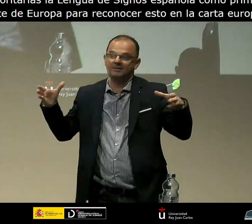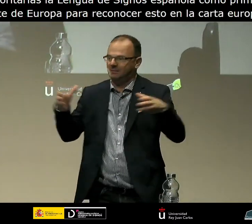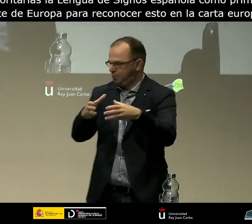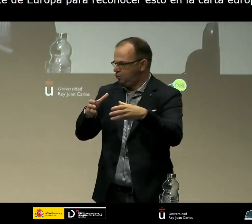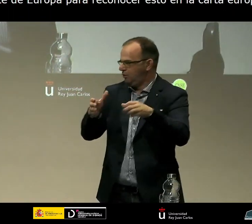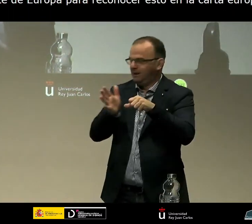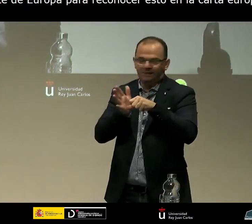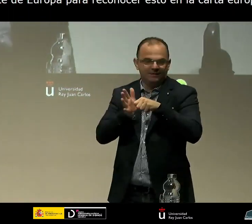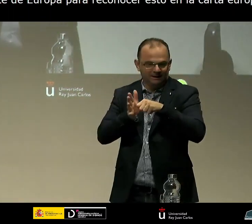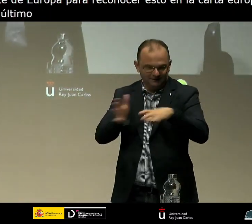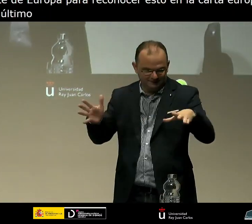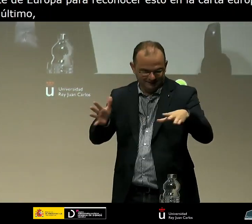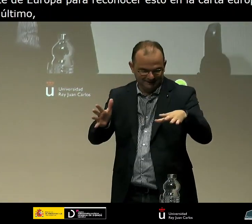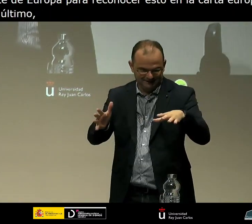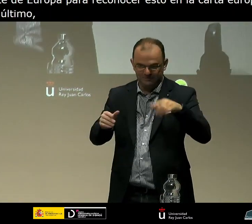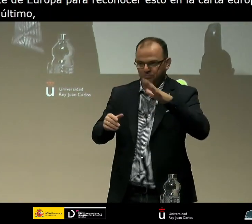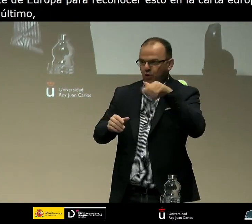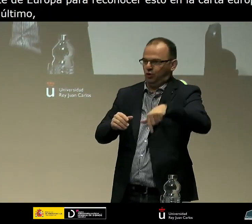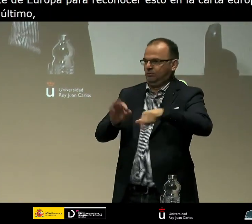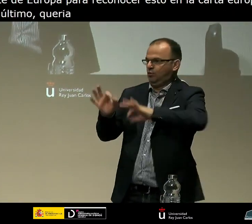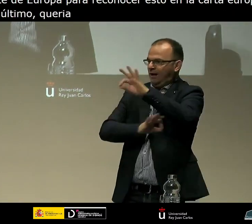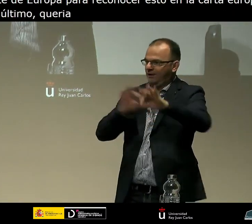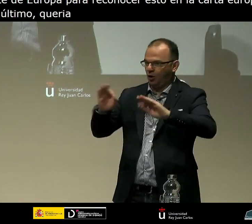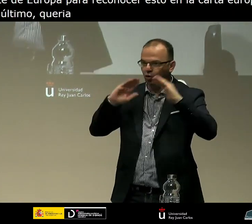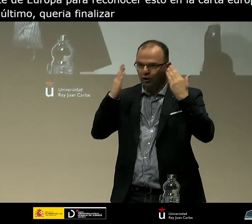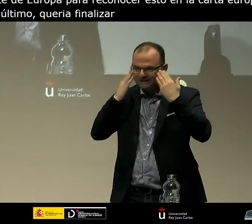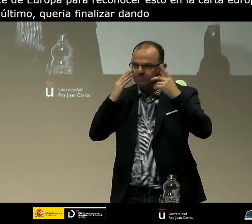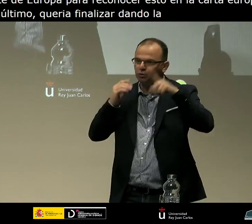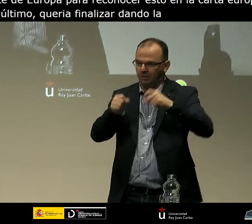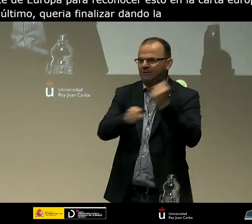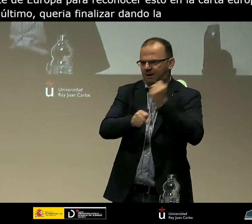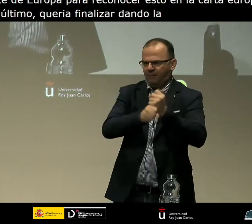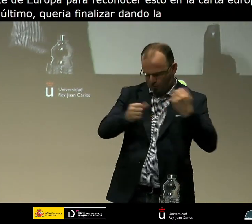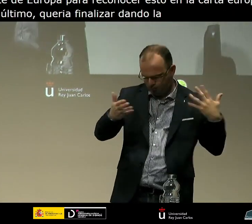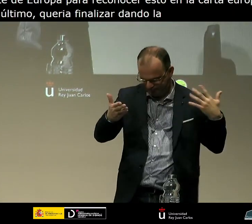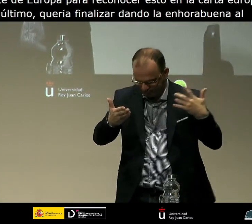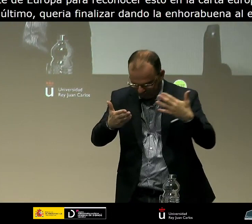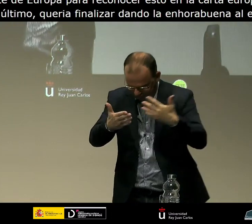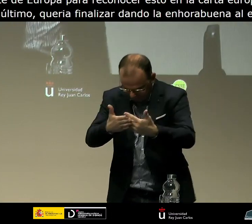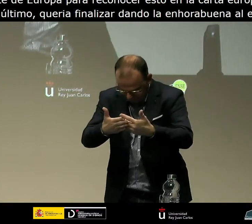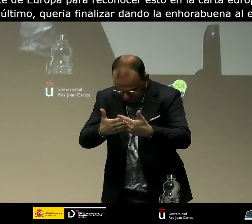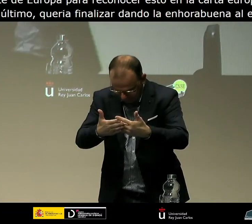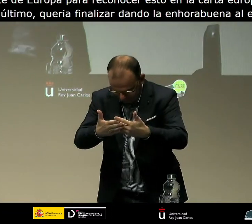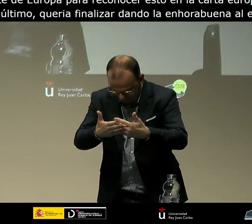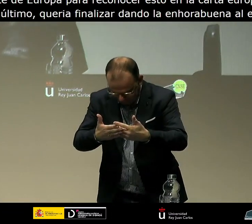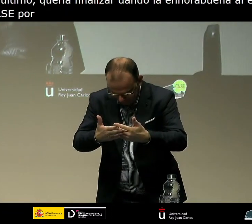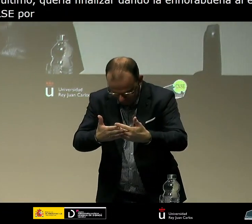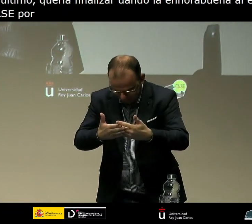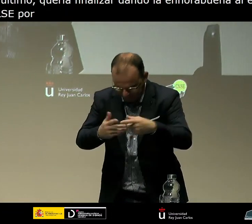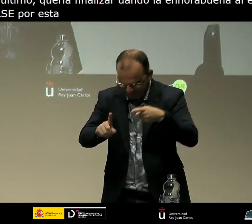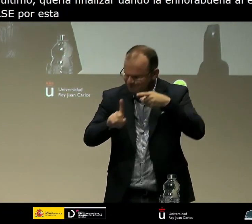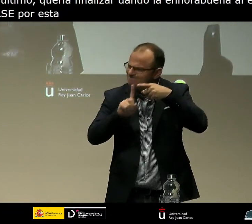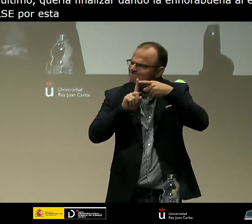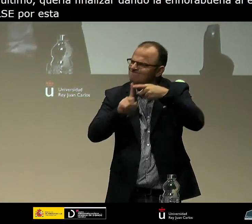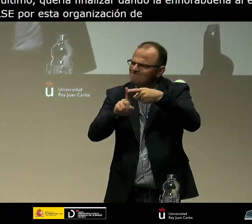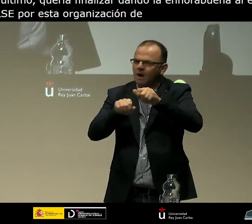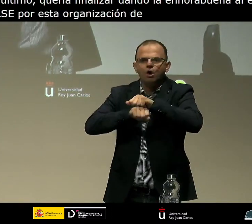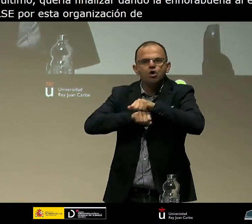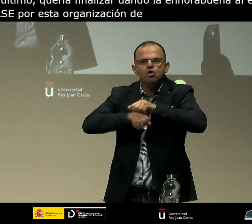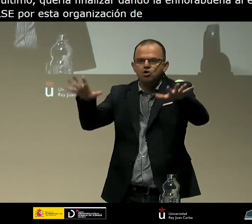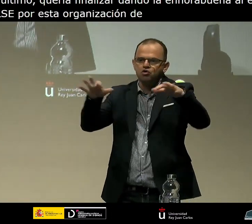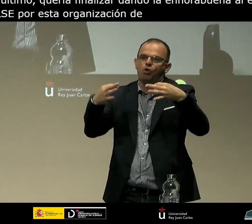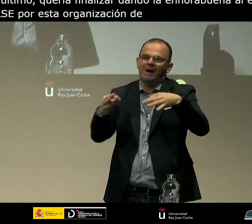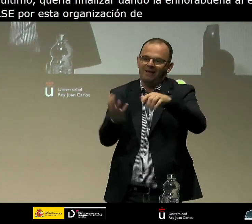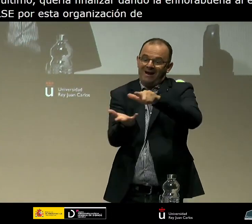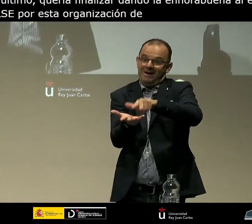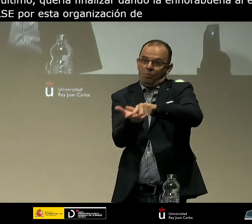quería finalizar dando la enhorabuena al equipo del CENELSE por esta organización de este congreso,